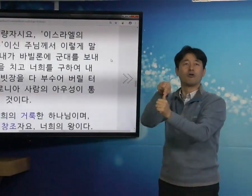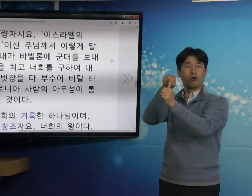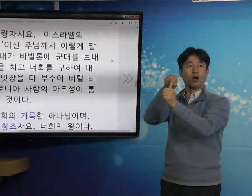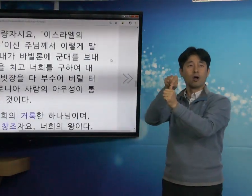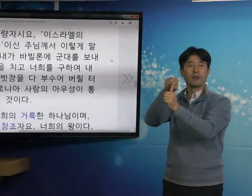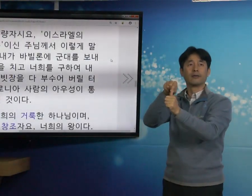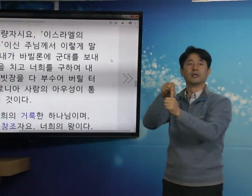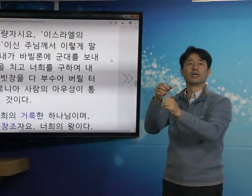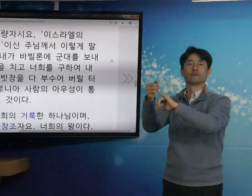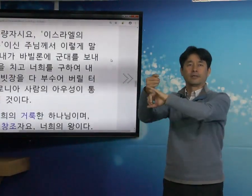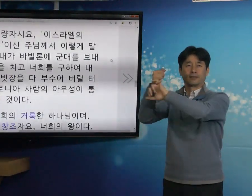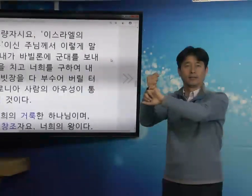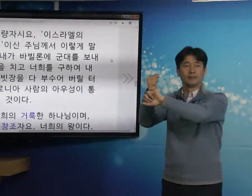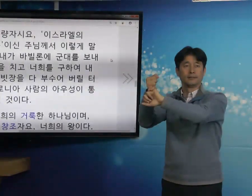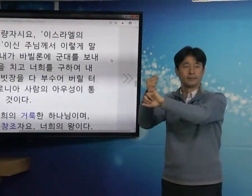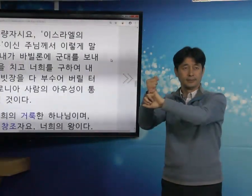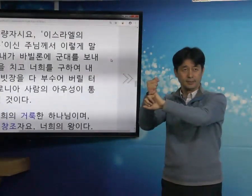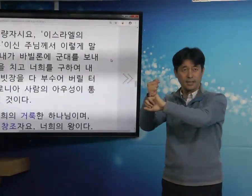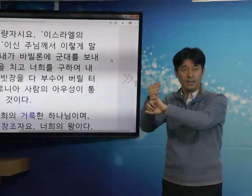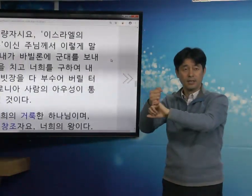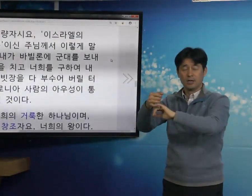너희를 구하여 내겠다.